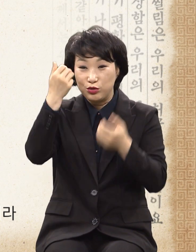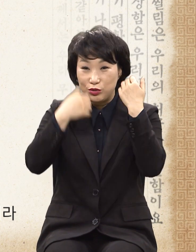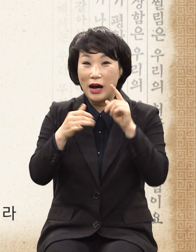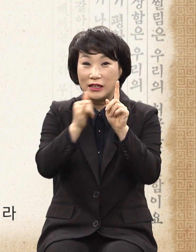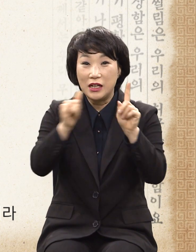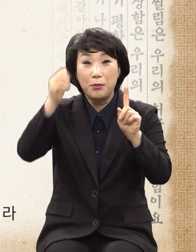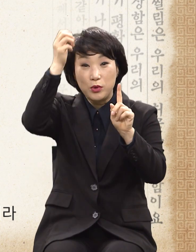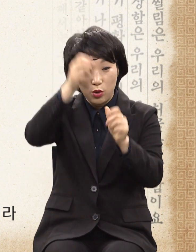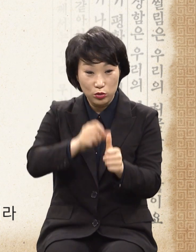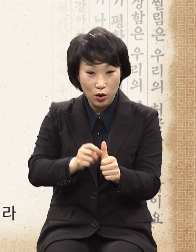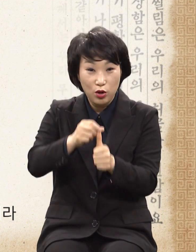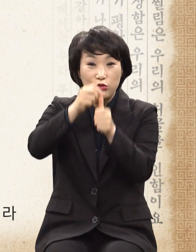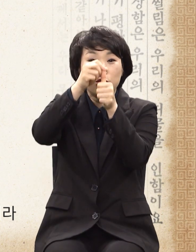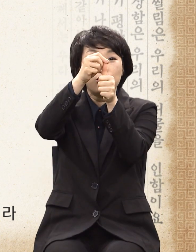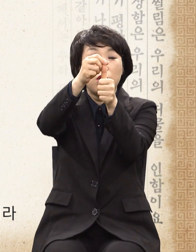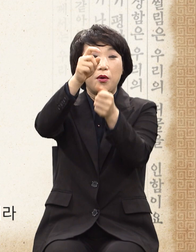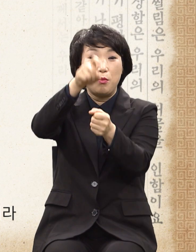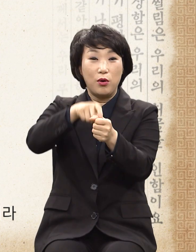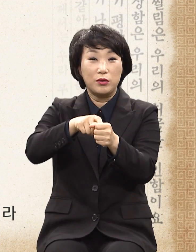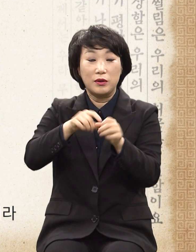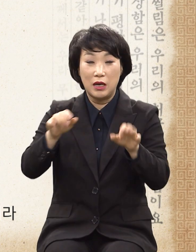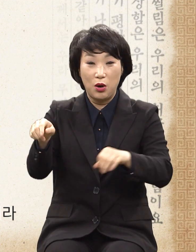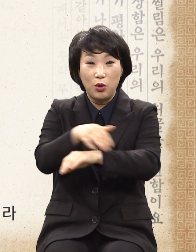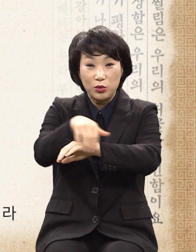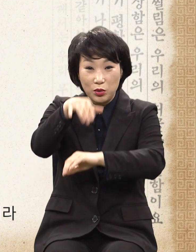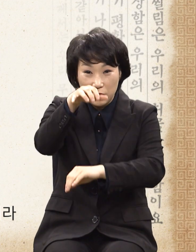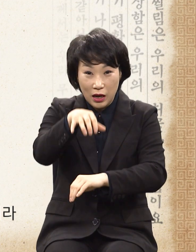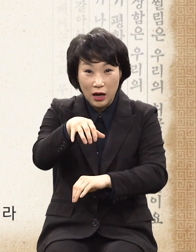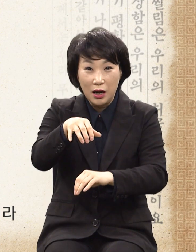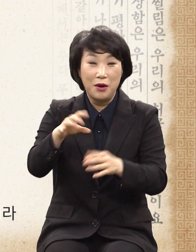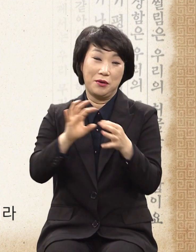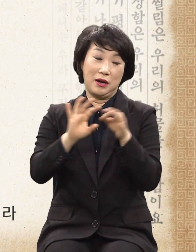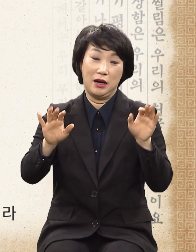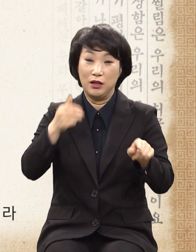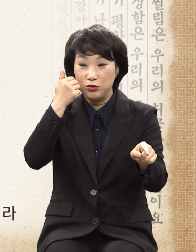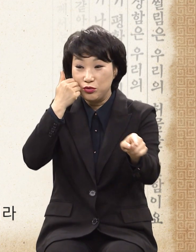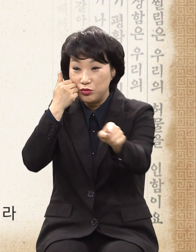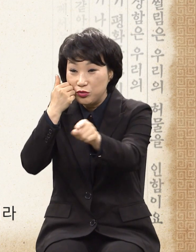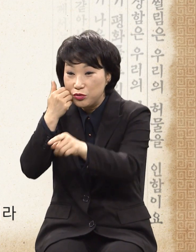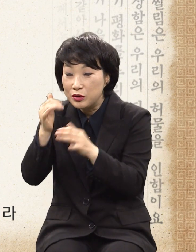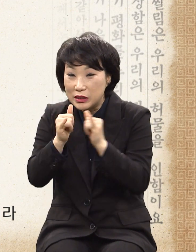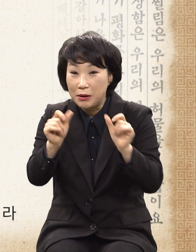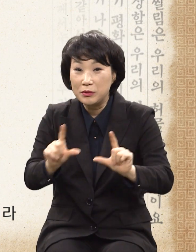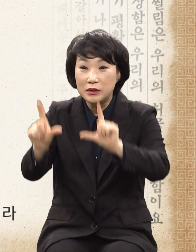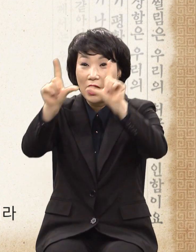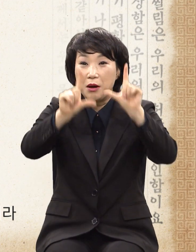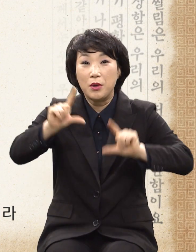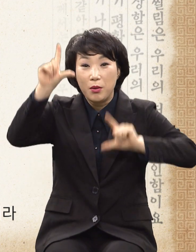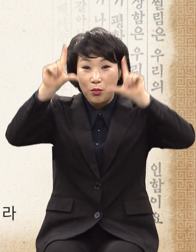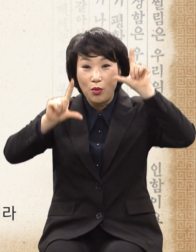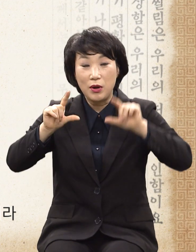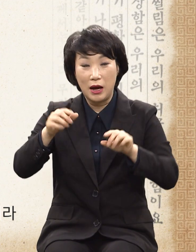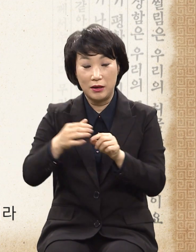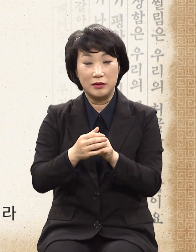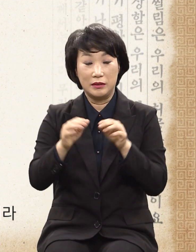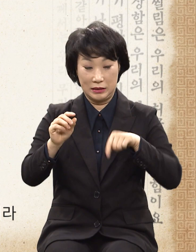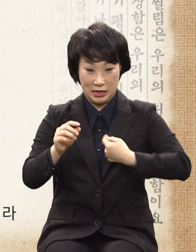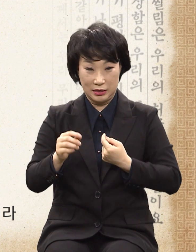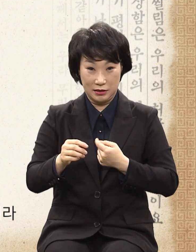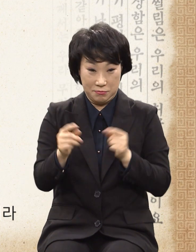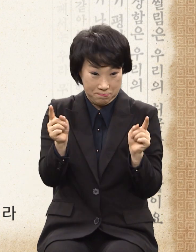얻고자 하여 어디를 가든지 그 사람들의 삶의 모양으로